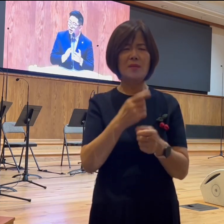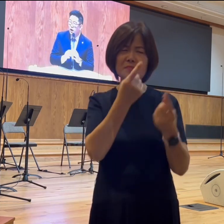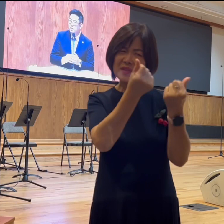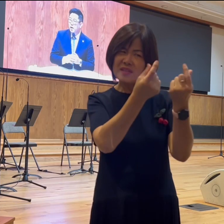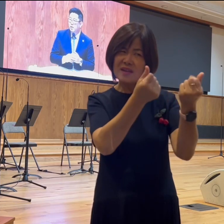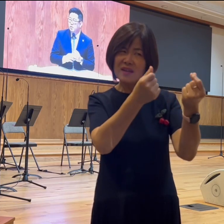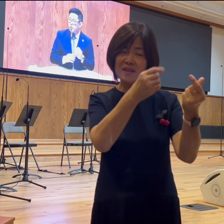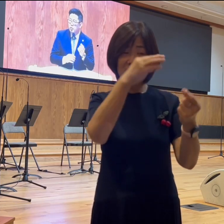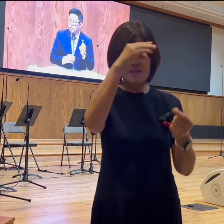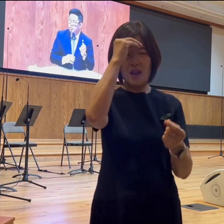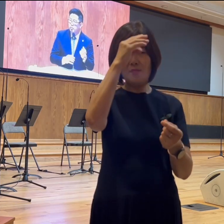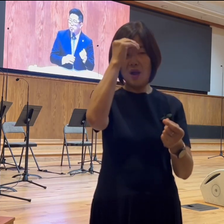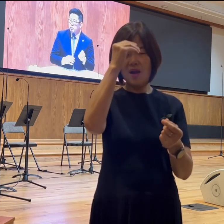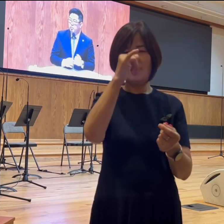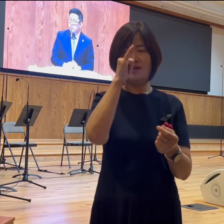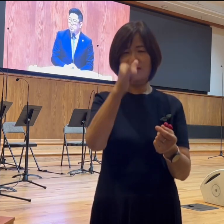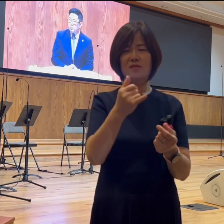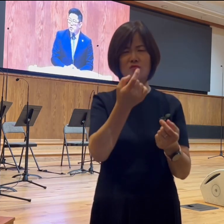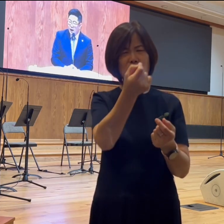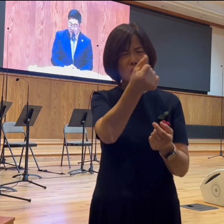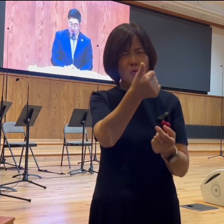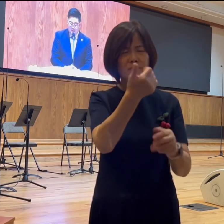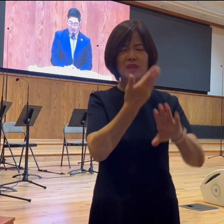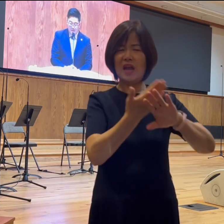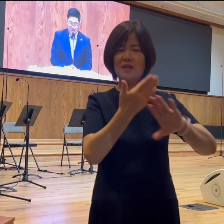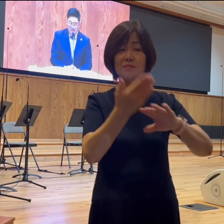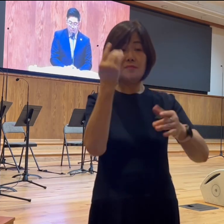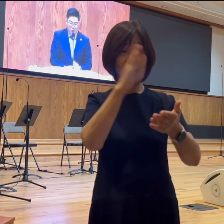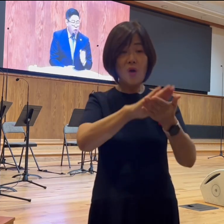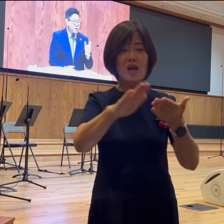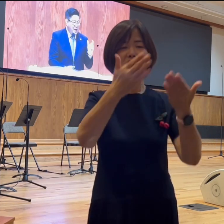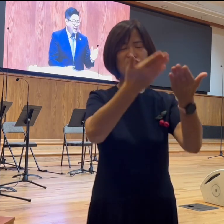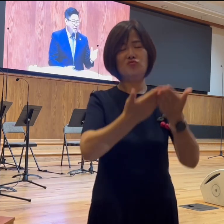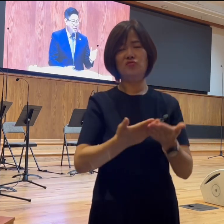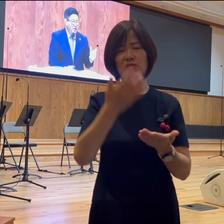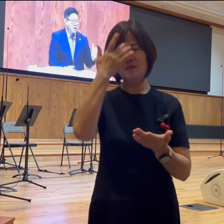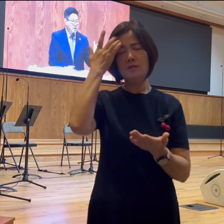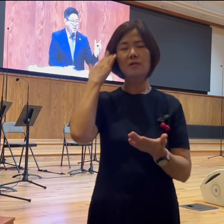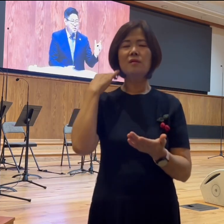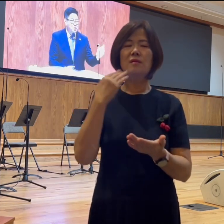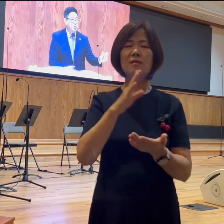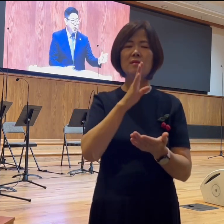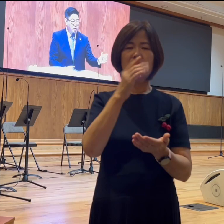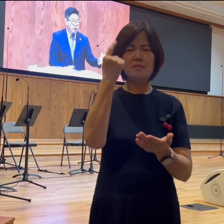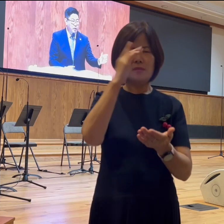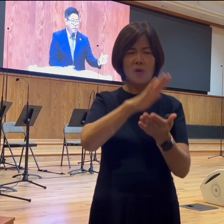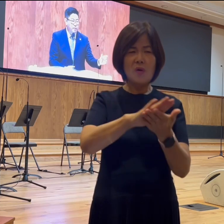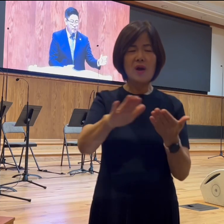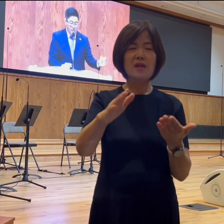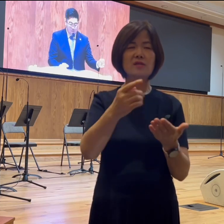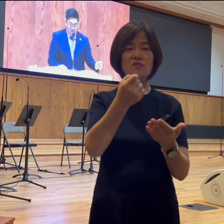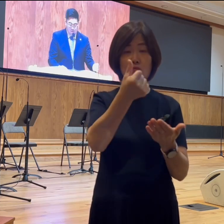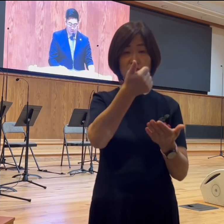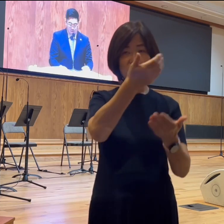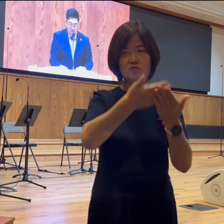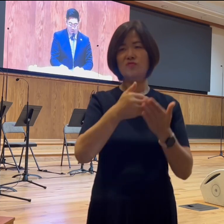비슷하게 닮아 있는 조금 다른 편안, 딱 그 정도인 거예요.